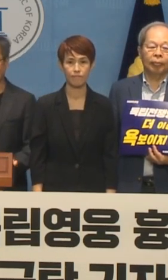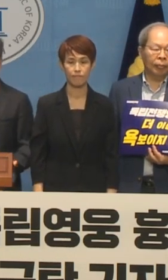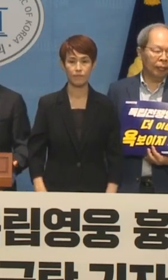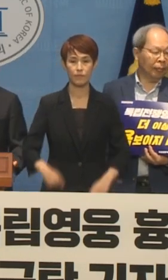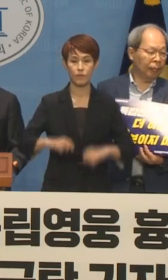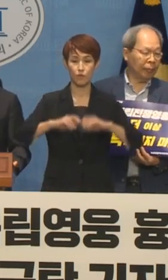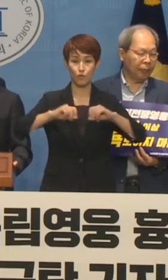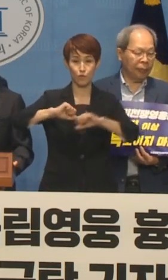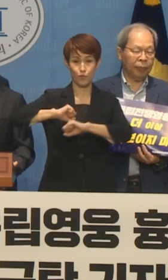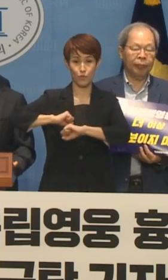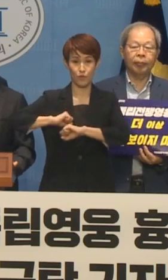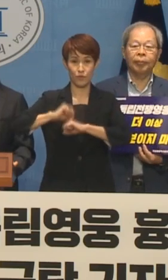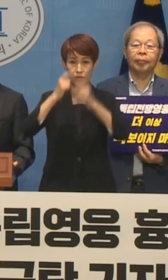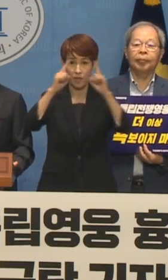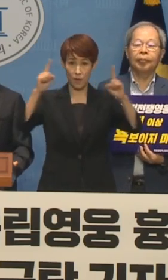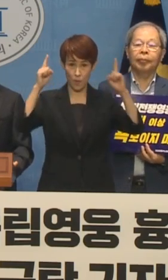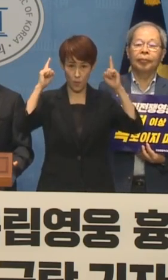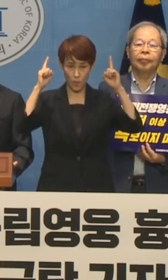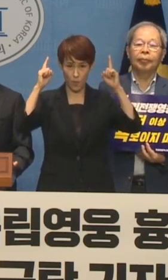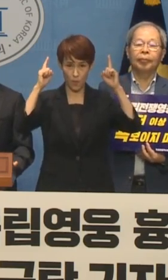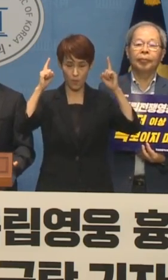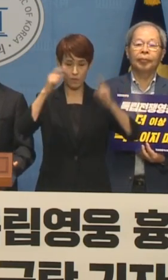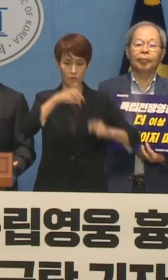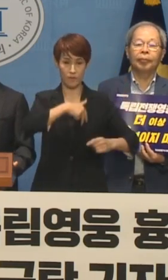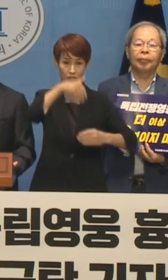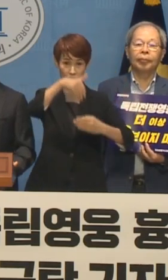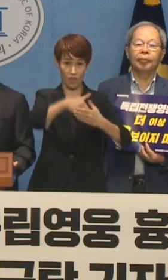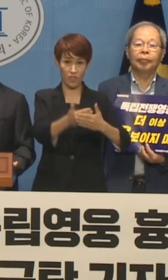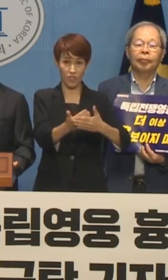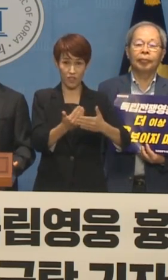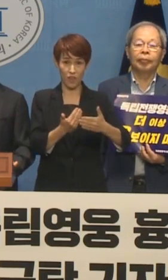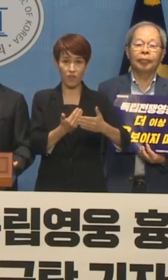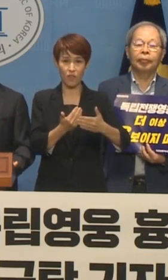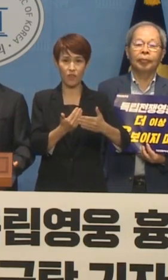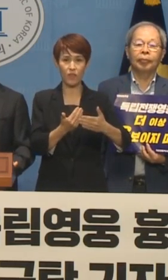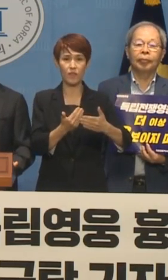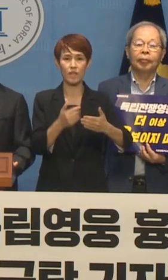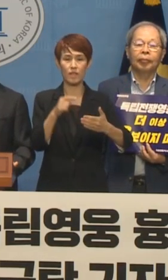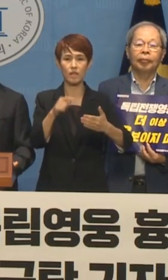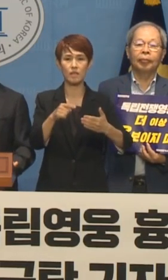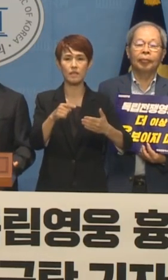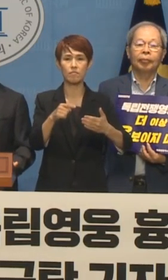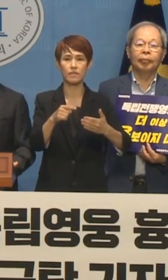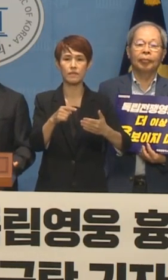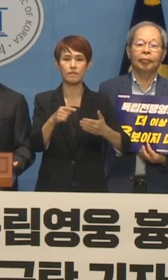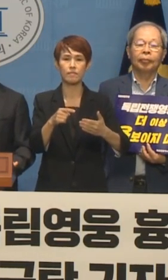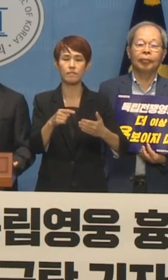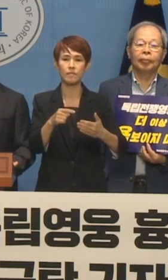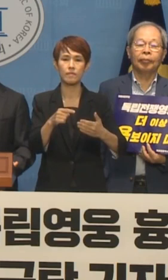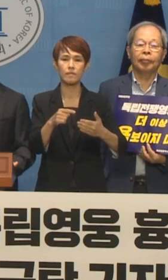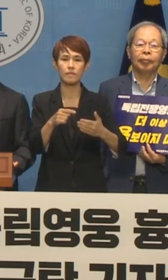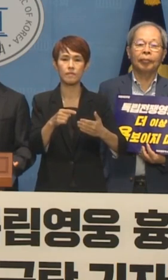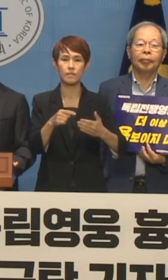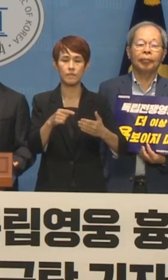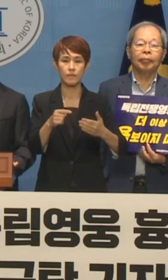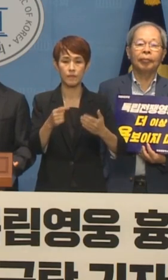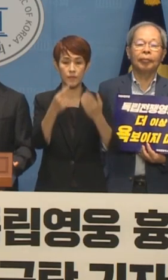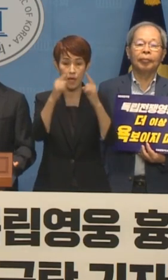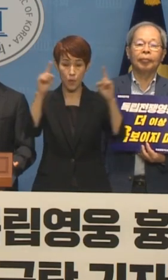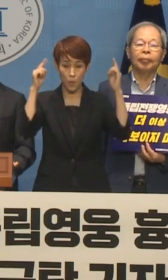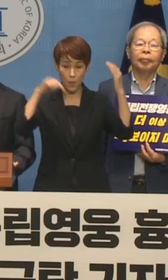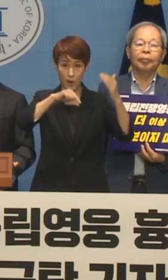육군사관 학교는 총선 전까지는 조형물 재배치위원회를 만들어서 사실은 육사 내에